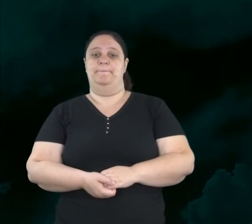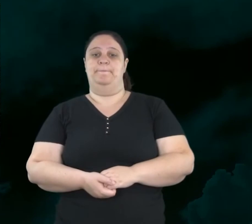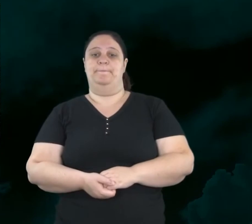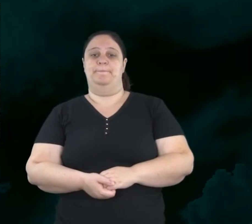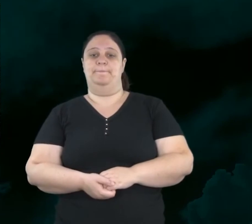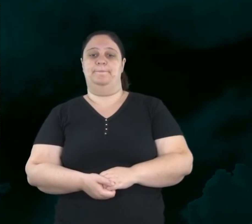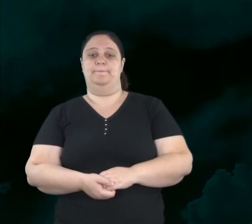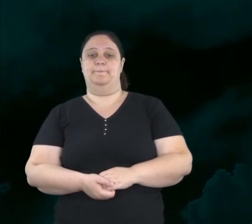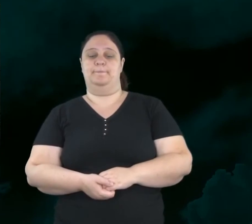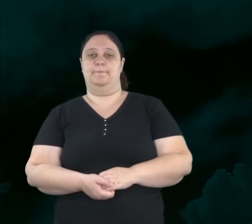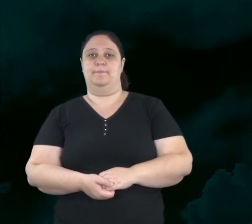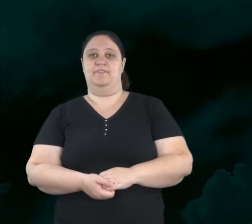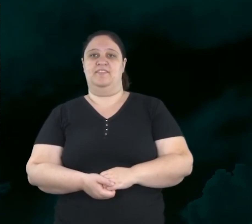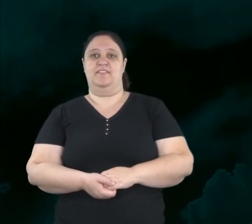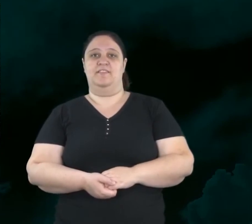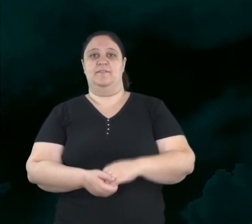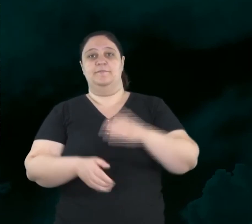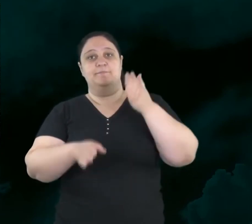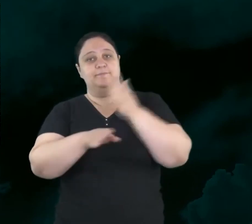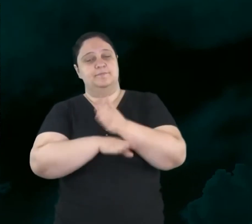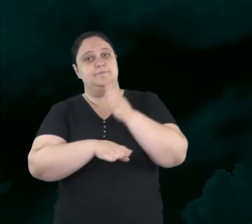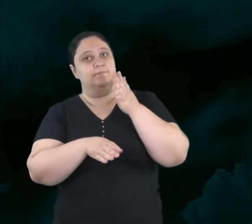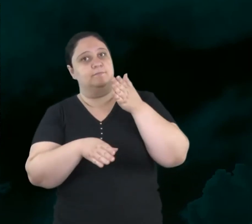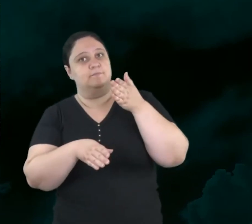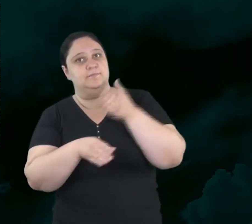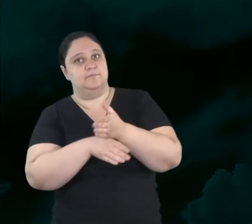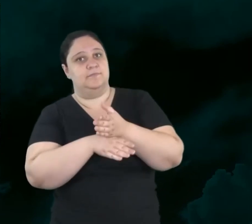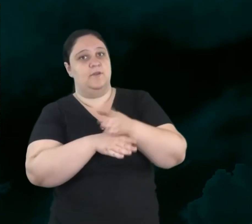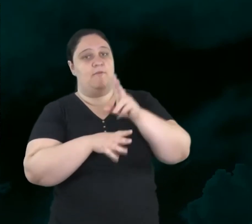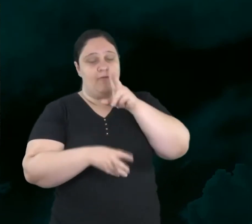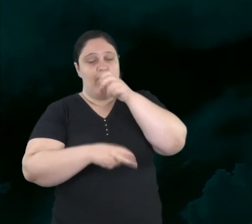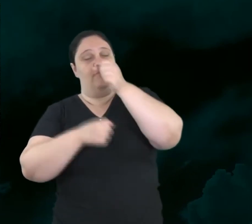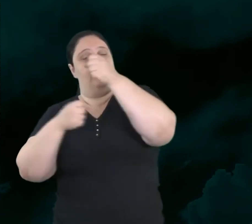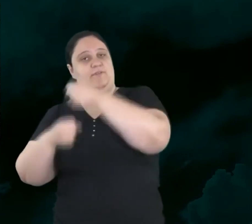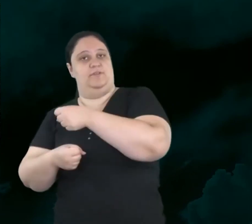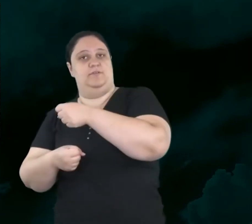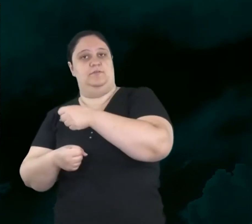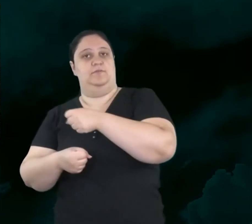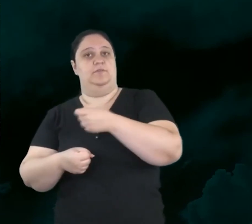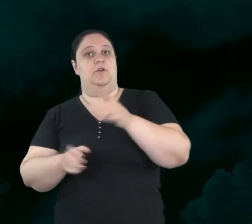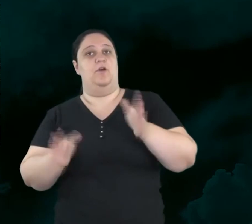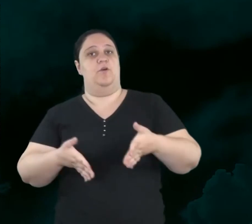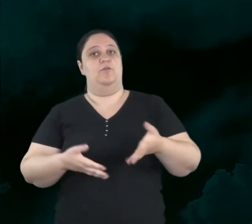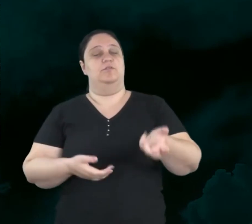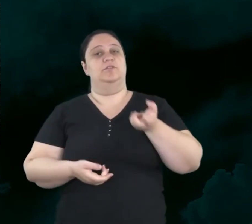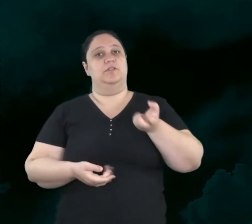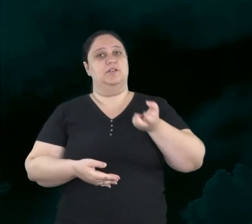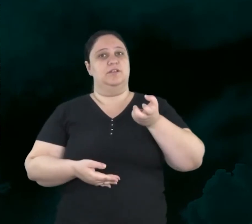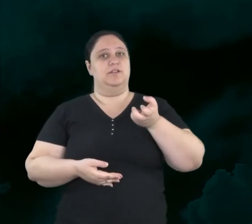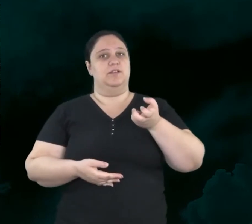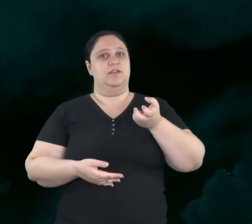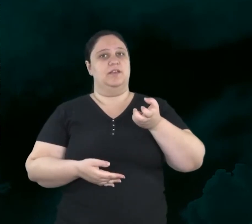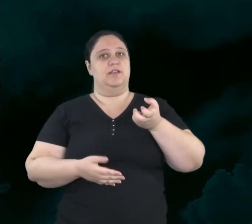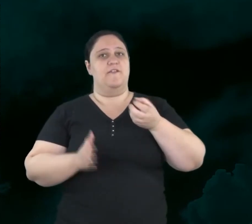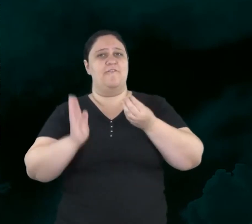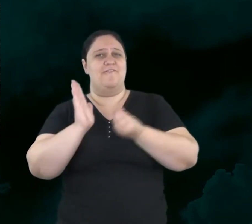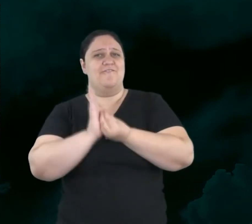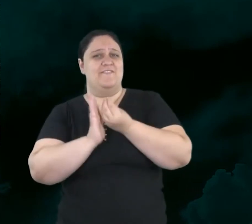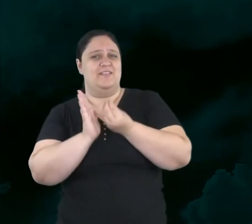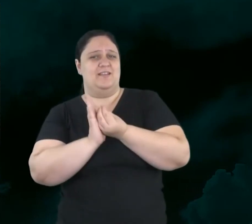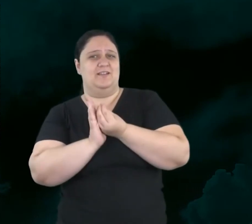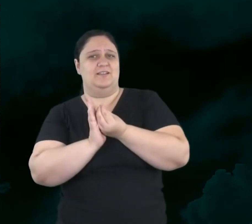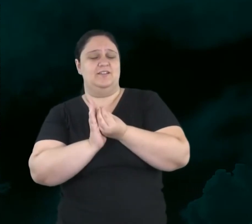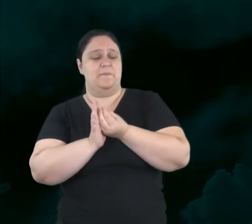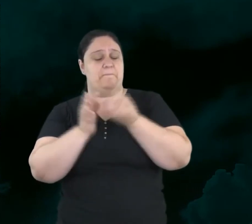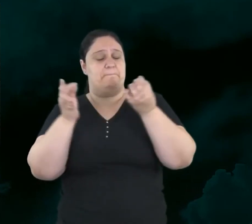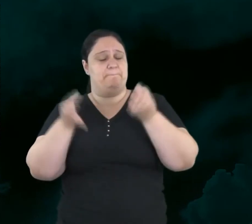os vencedores. Nós hoje, irmãos, queremos viver uma vida da igreja genuína, e essa vida